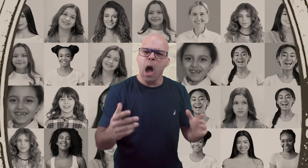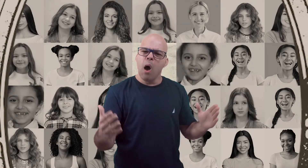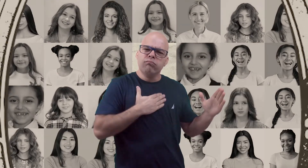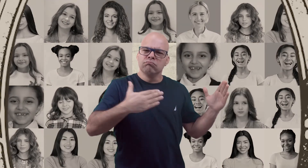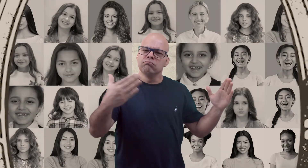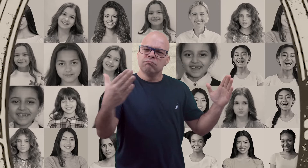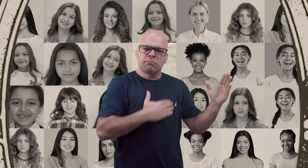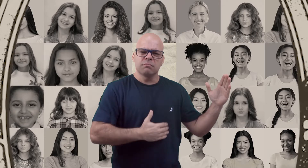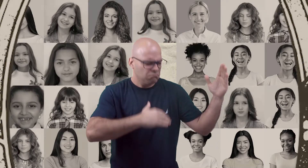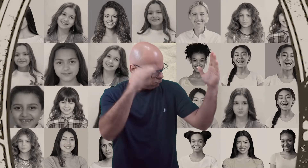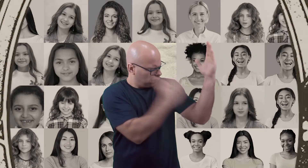eu.